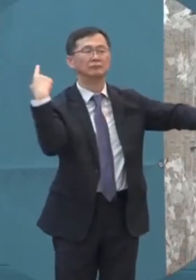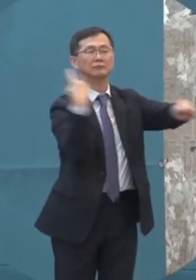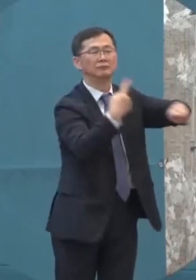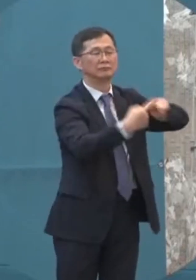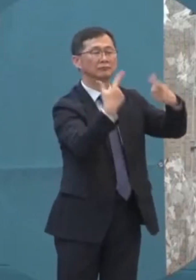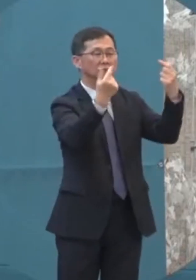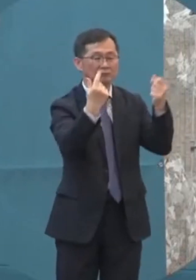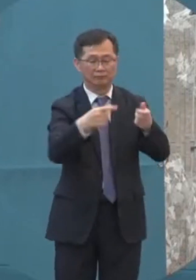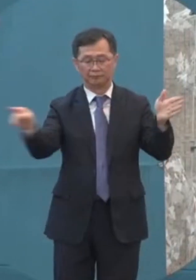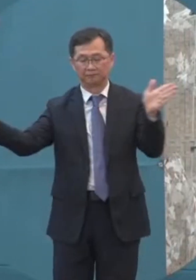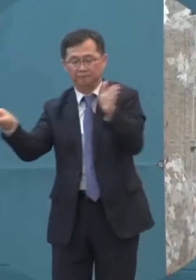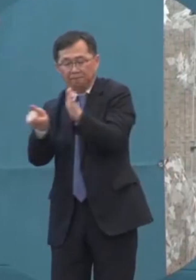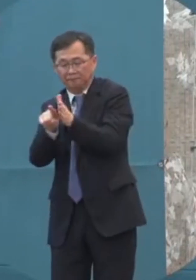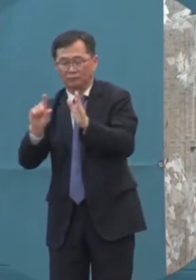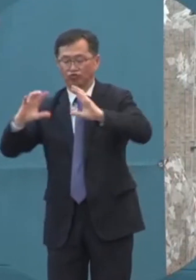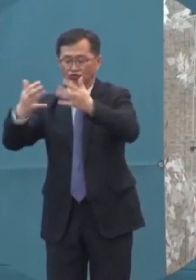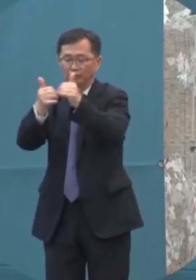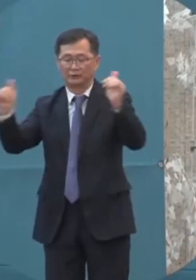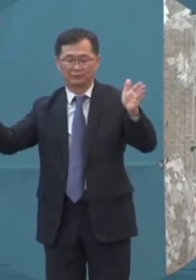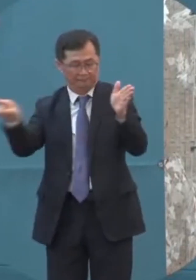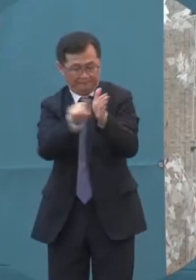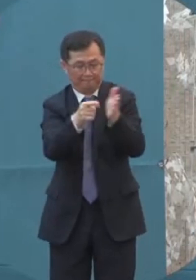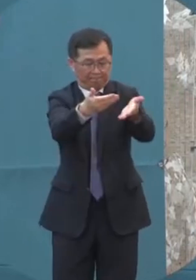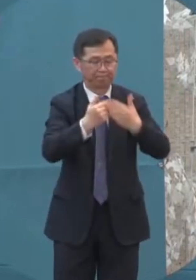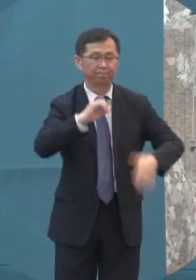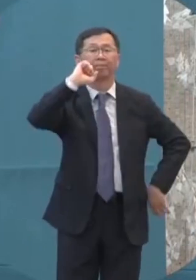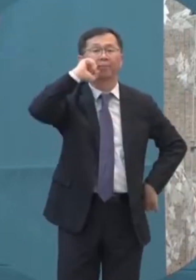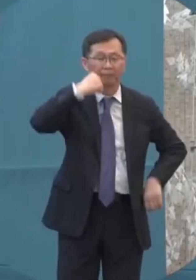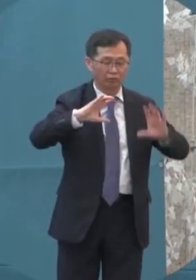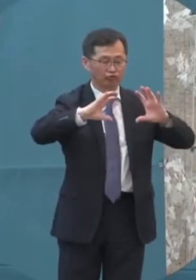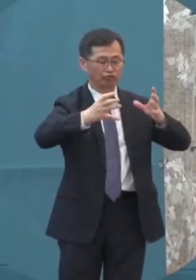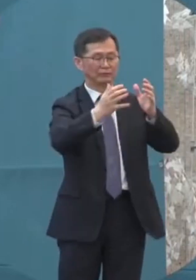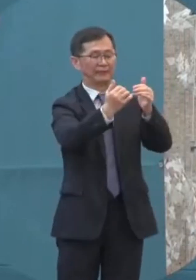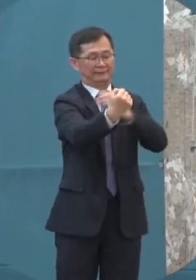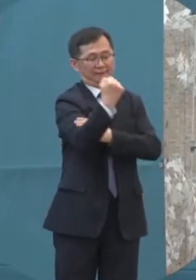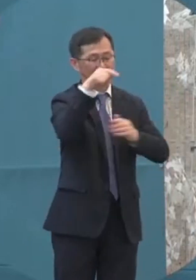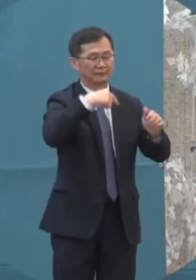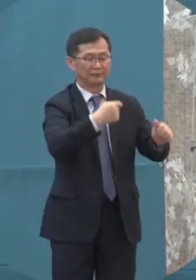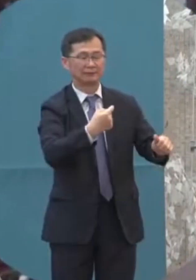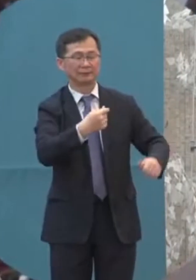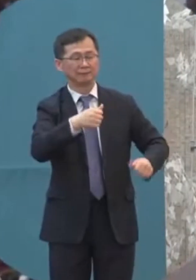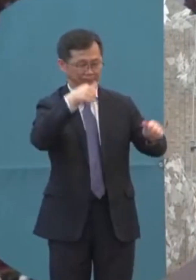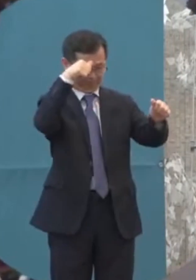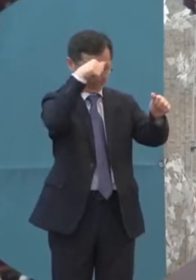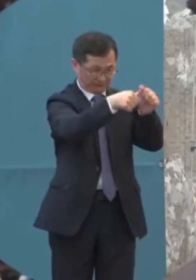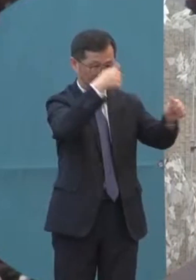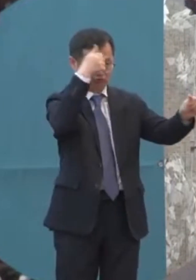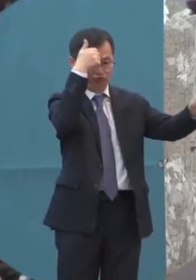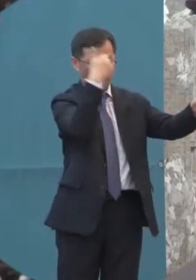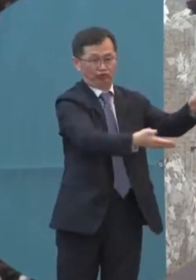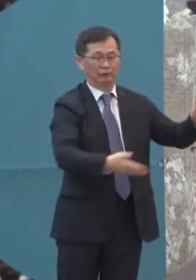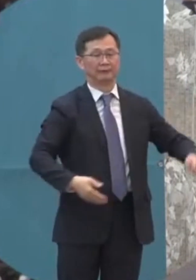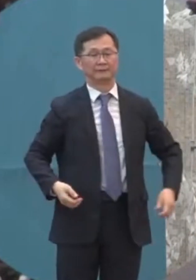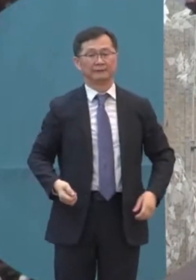국민의 신임을 받기 어려울 것이다. 이것을 국민의힘에 분명히 경고합니다.